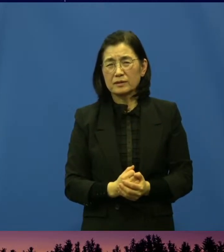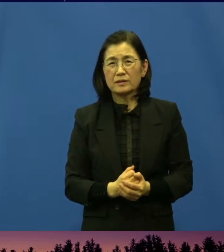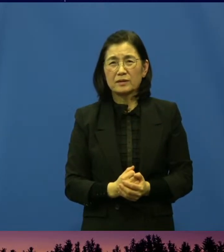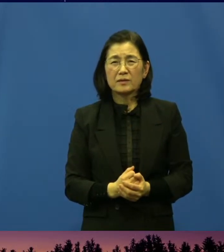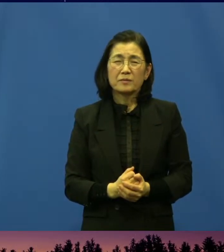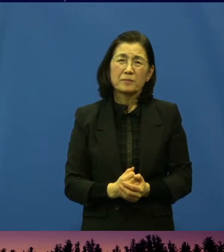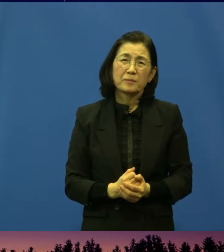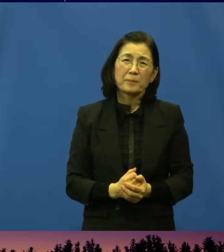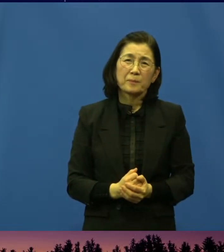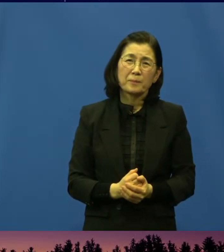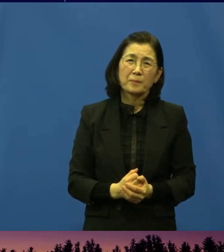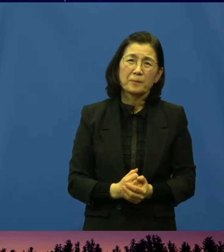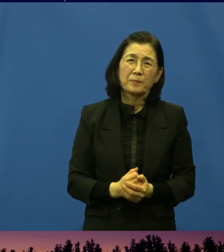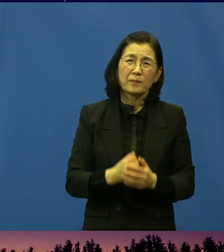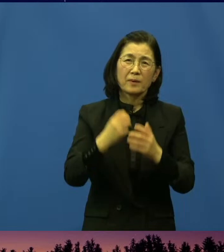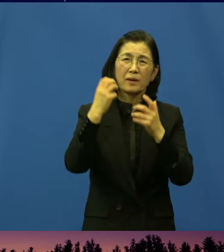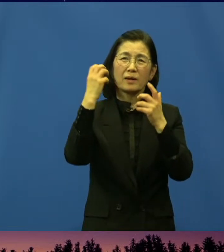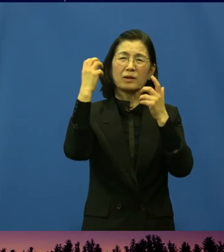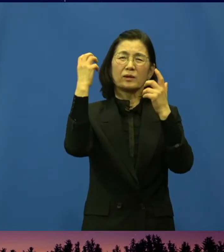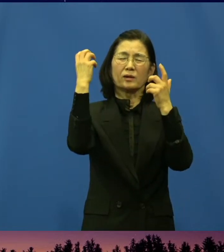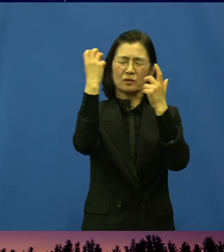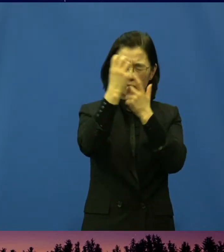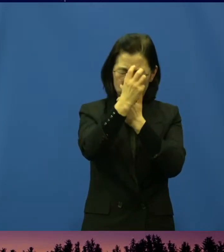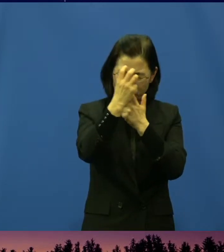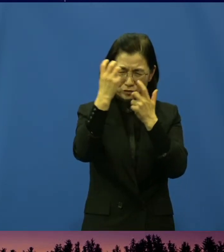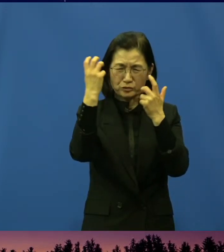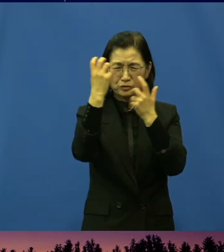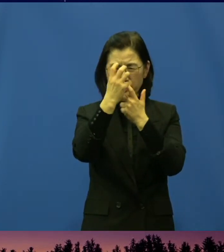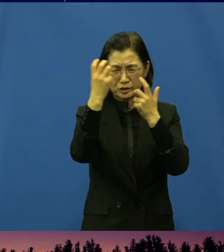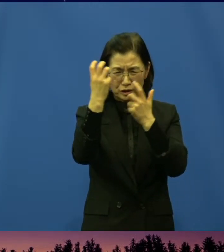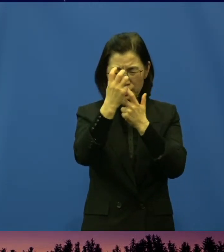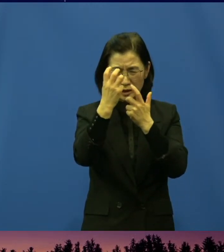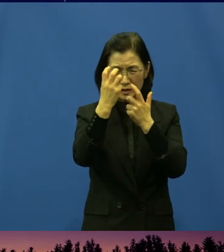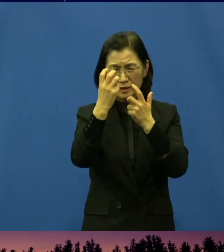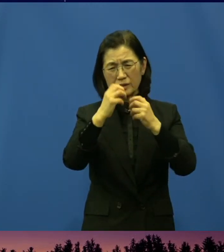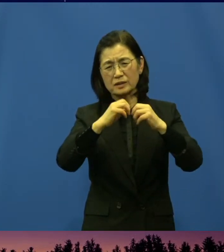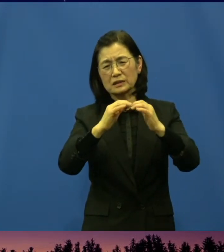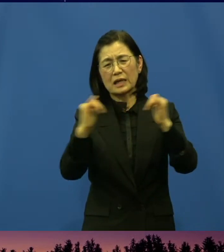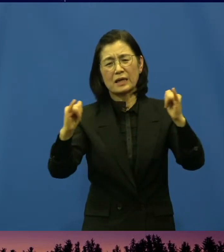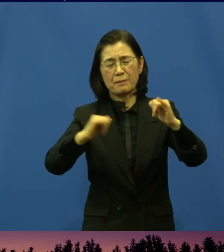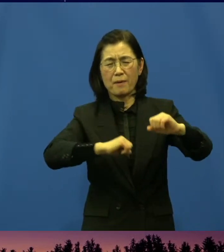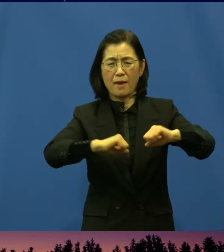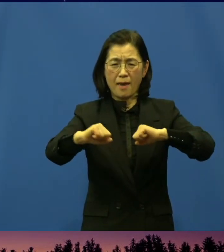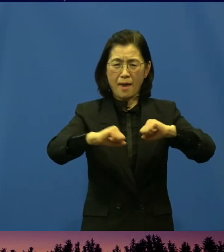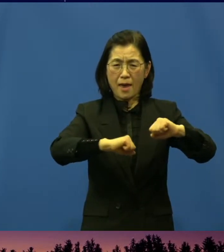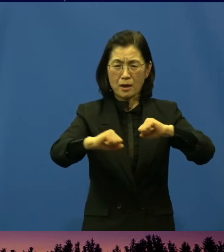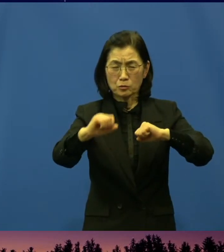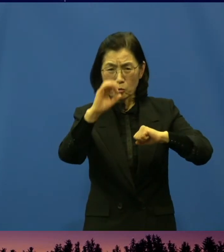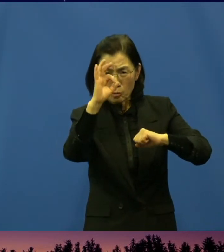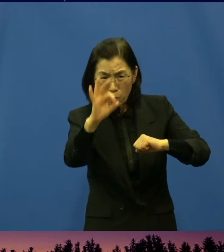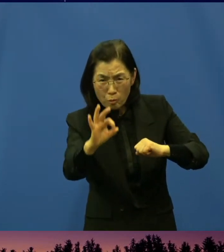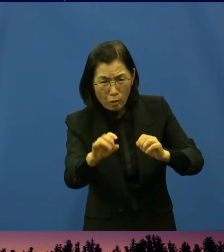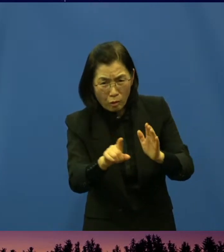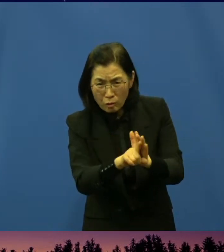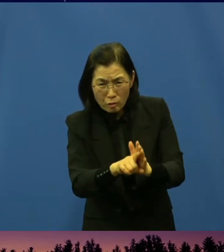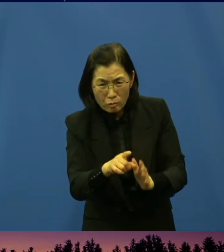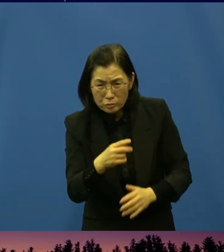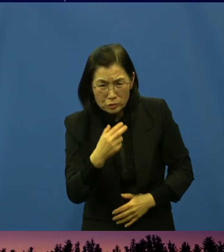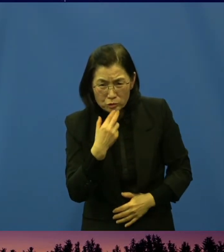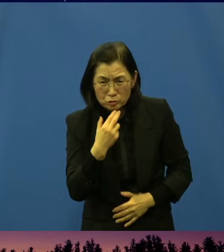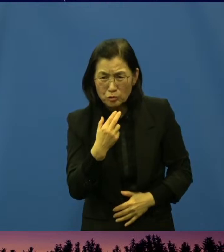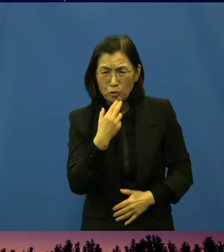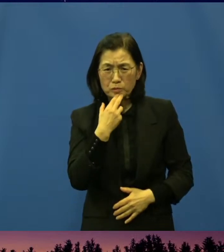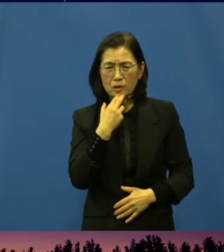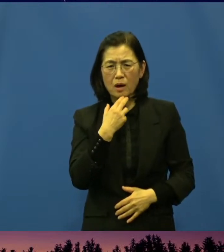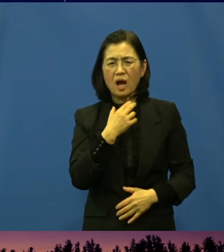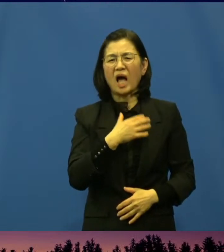그러니까 술 취한 상태에서 했던 행동 그거 못 믿잖아요. 그죠? 내가 술 취해서